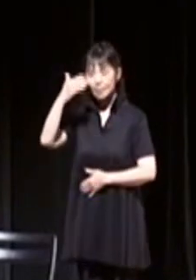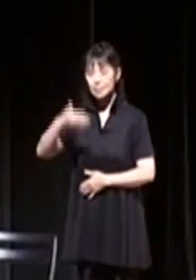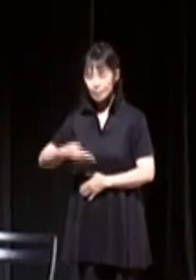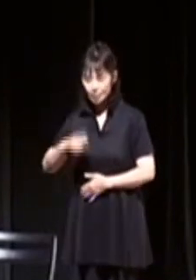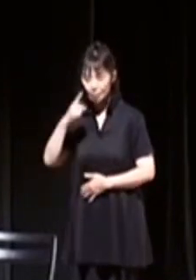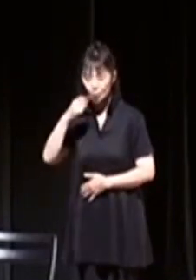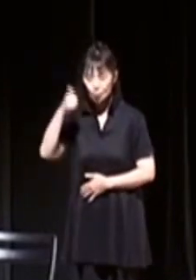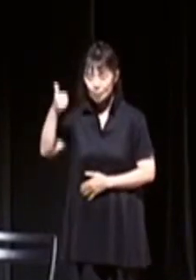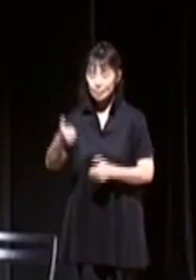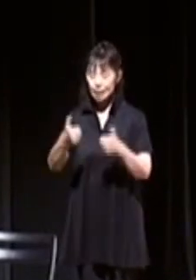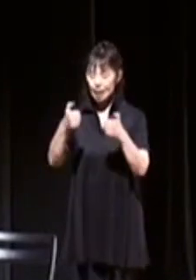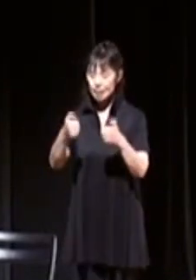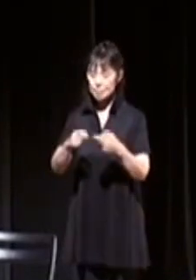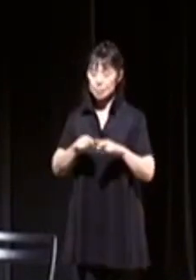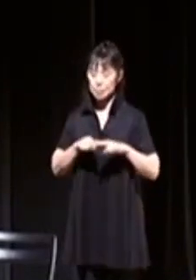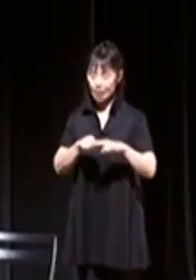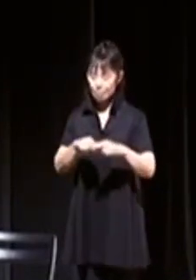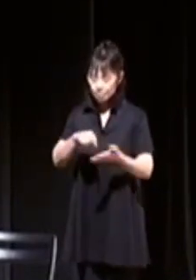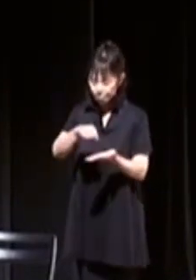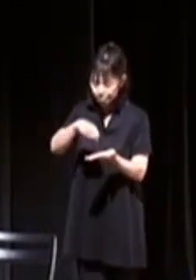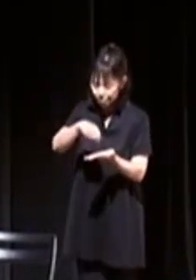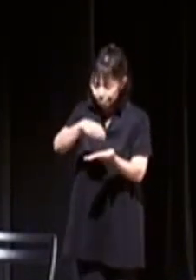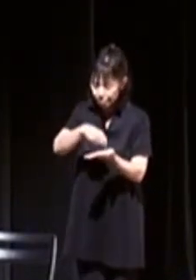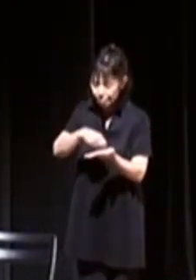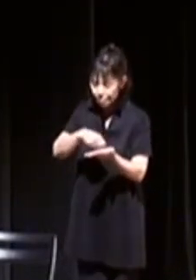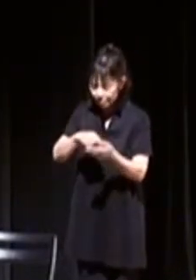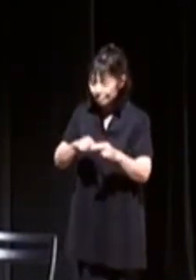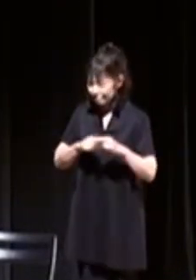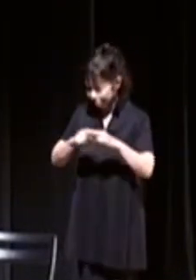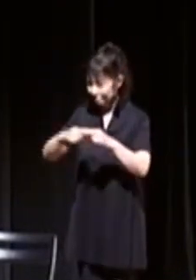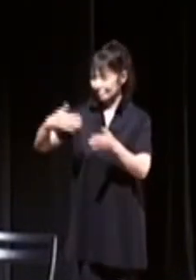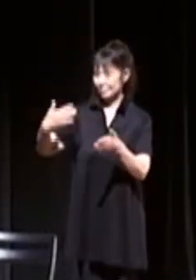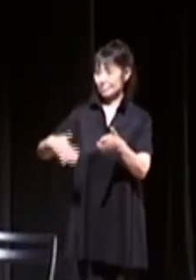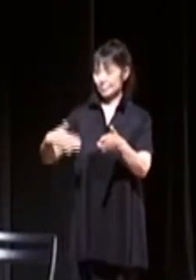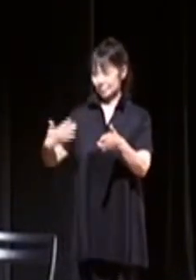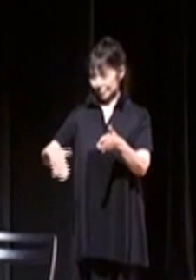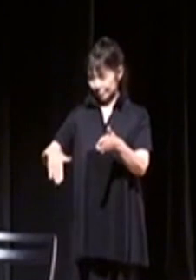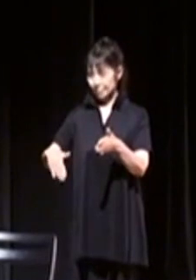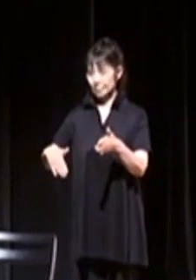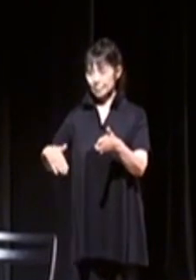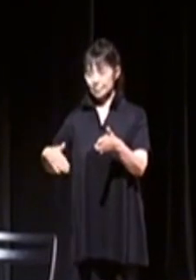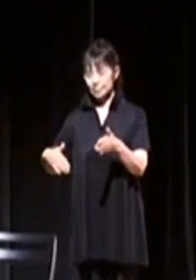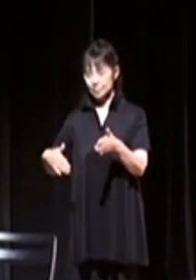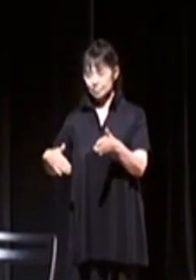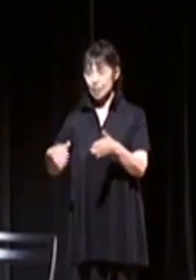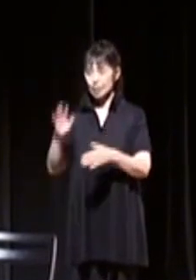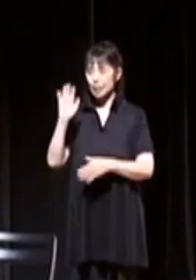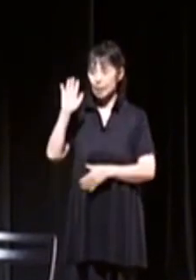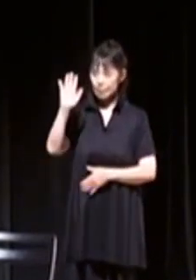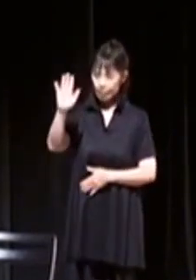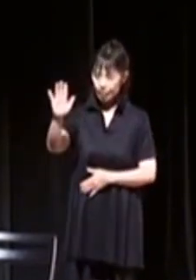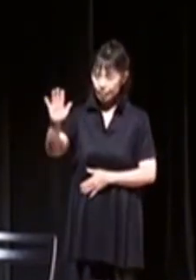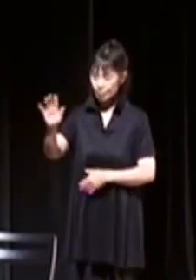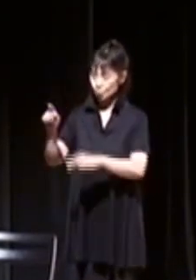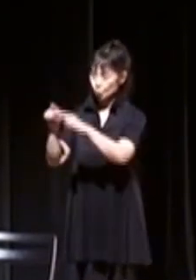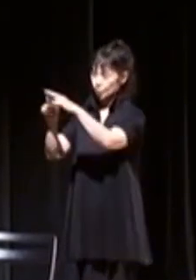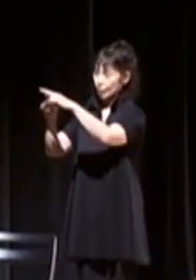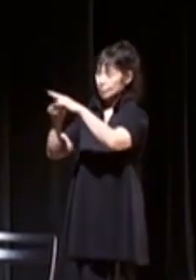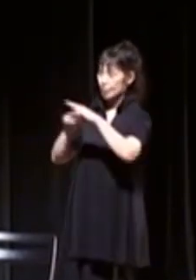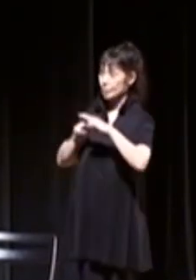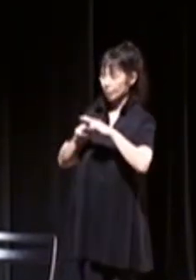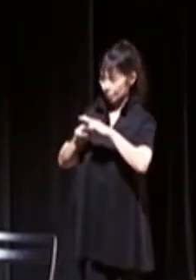父さんに謝りの手紙を書きましたが出しそびれていました。やがて届いた知ら